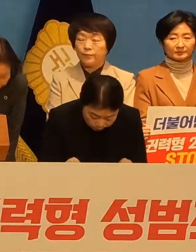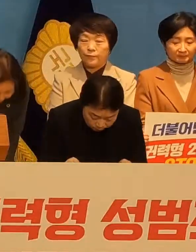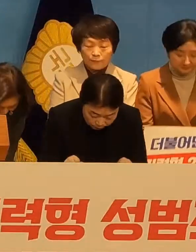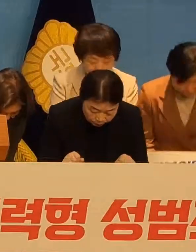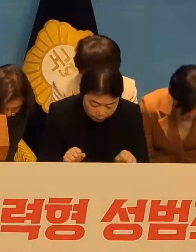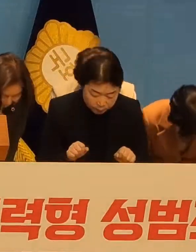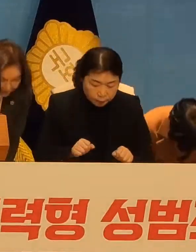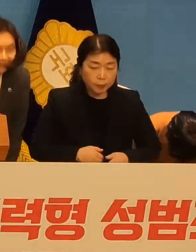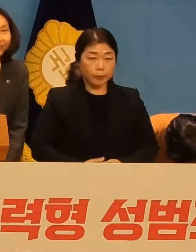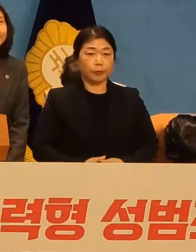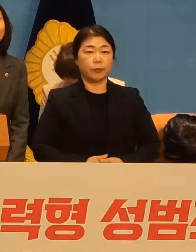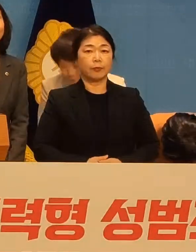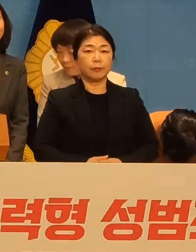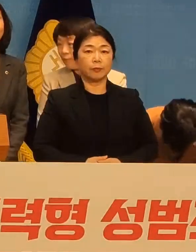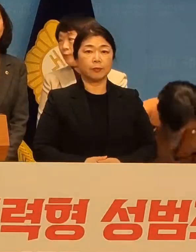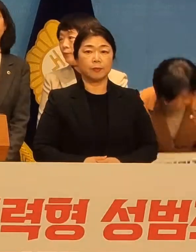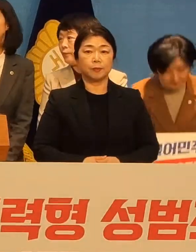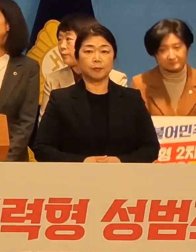감사합니다.